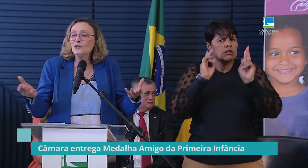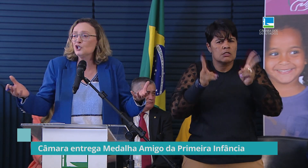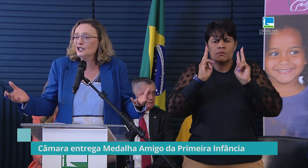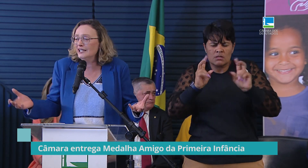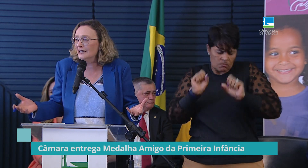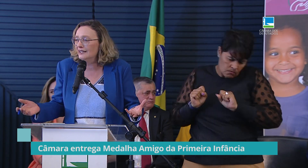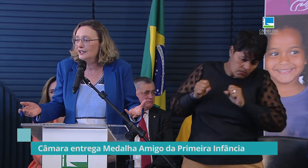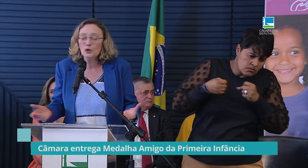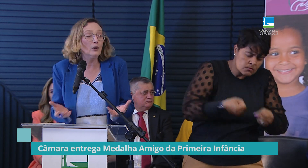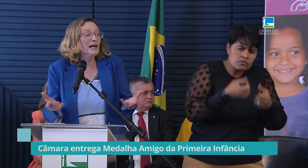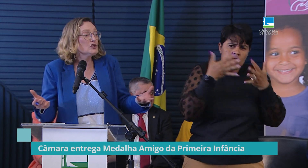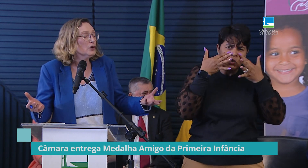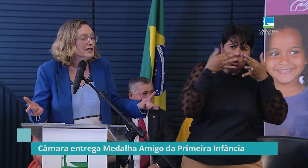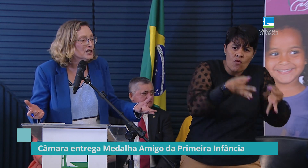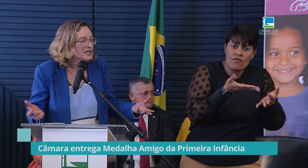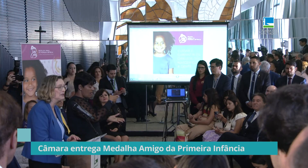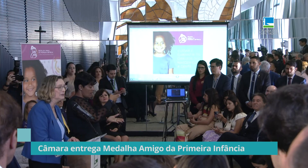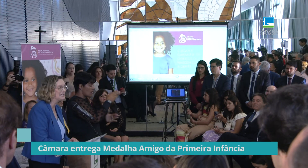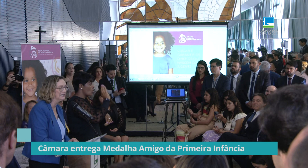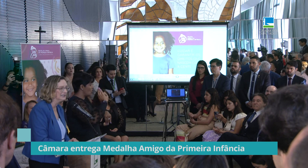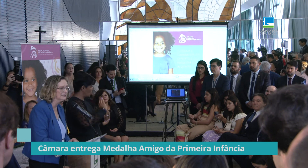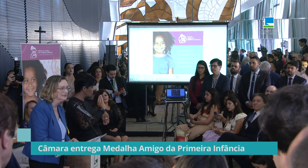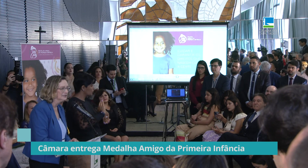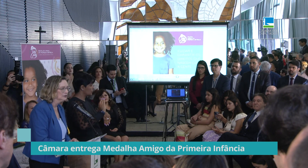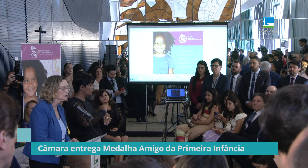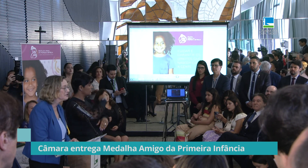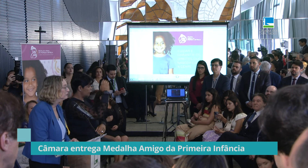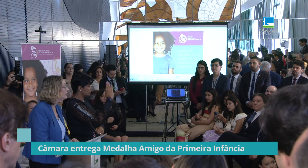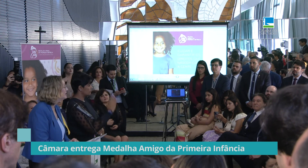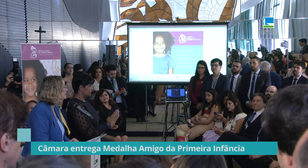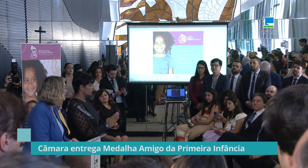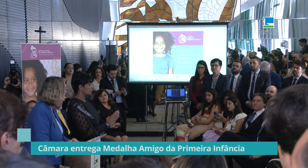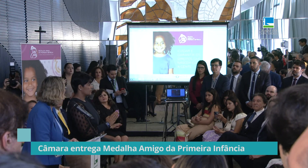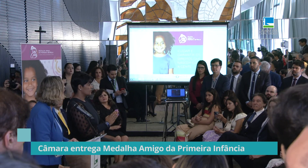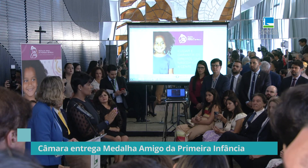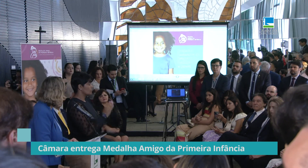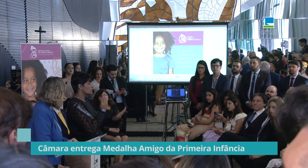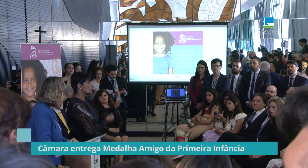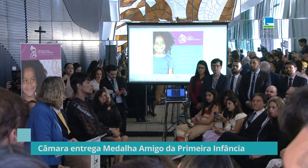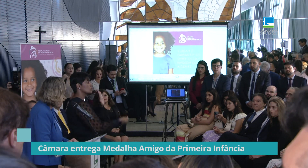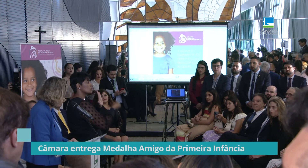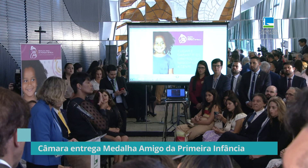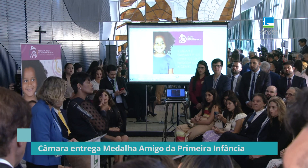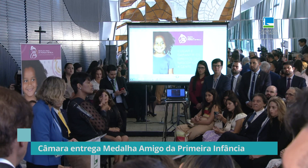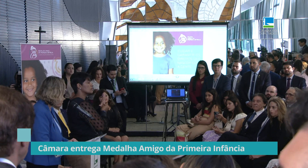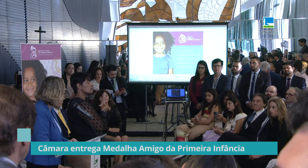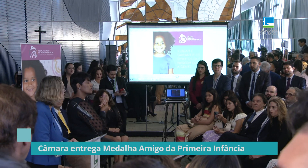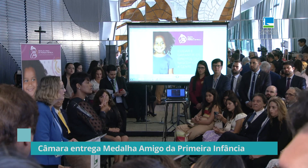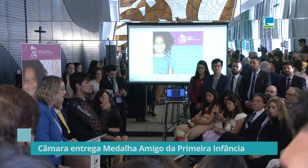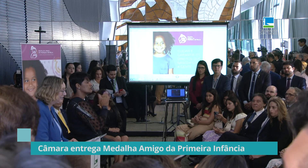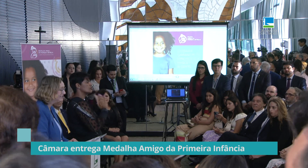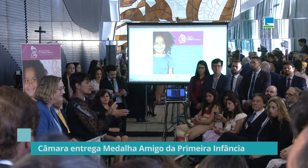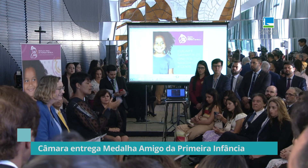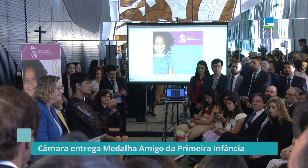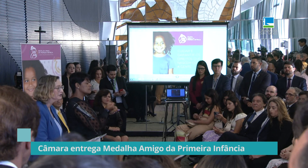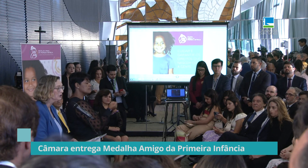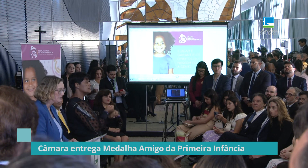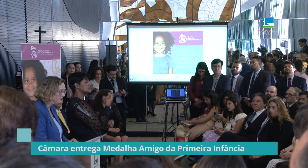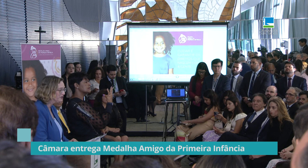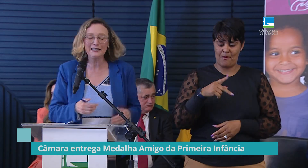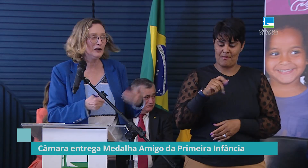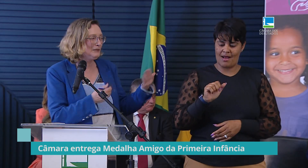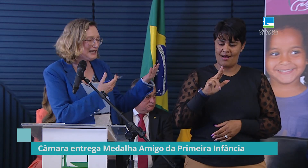do Rosário, do PT do Rio Grande do Sul, fez referência à determinação constitucional de prioridade absoluta à infância